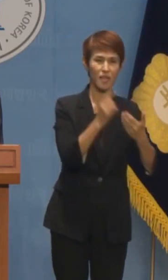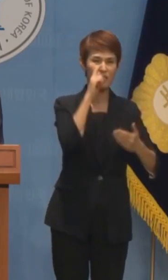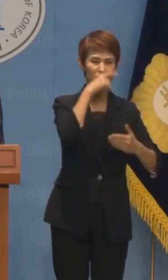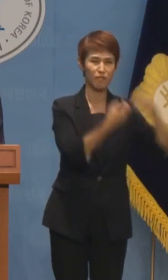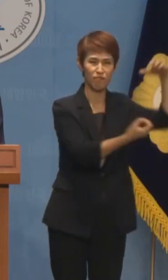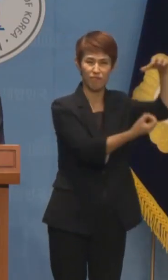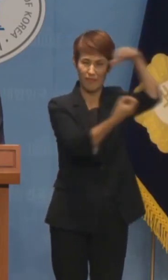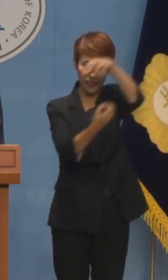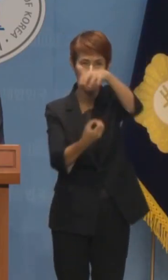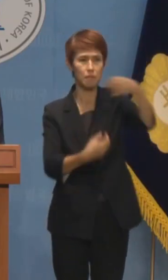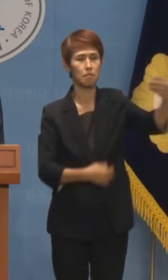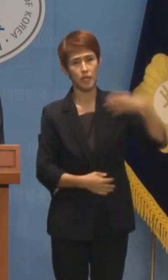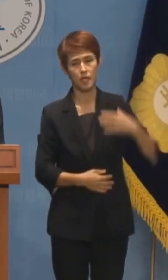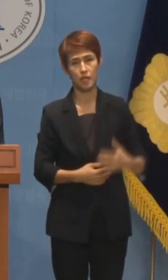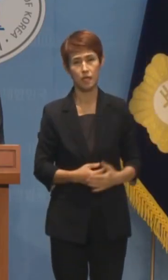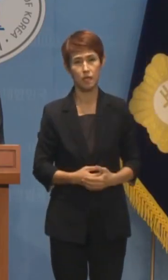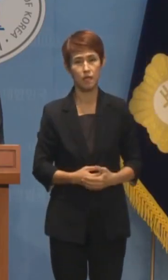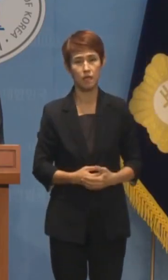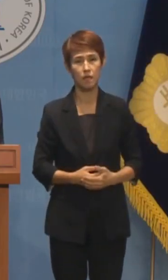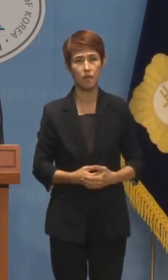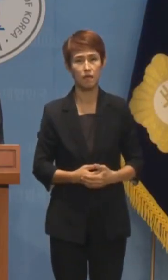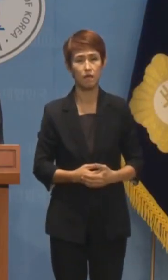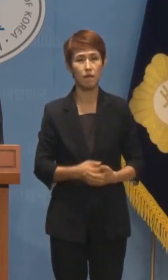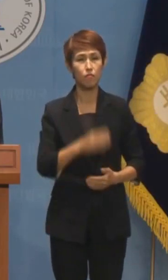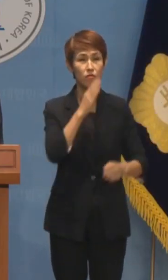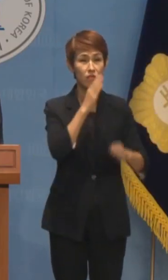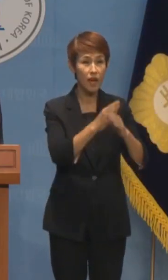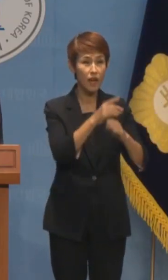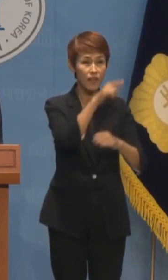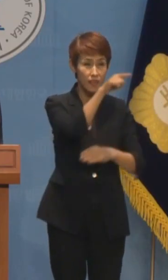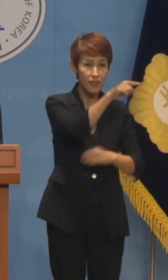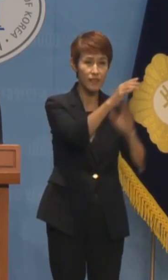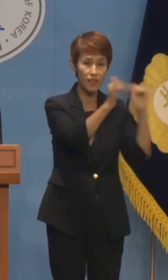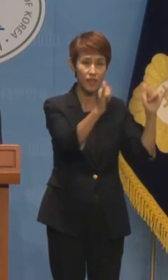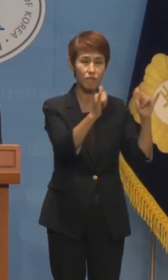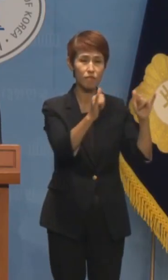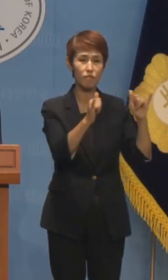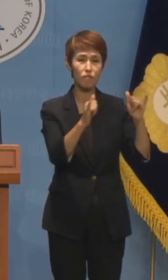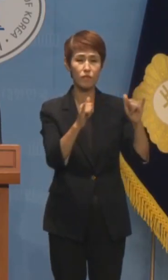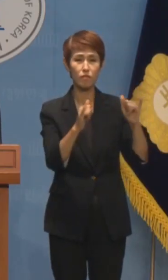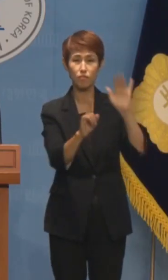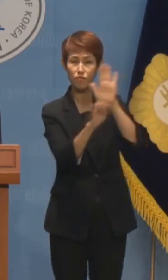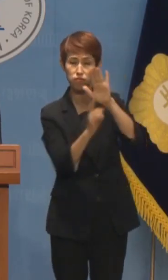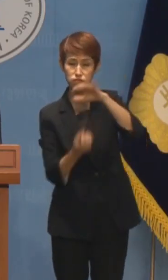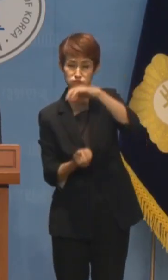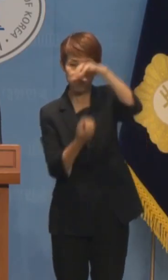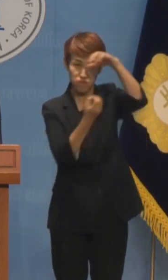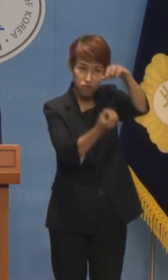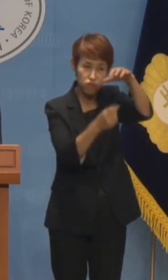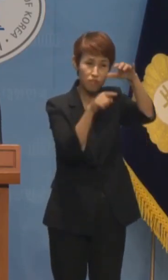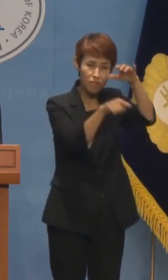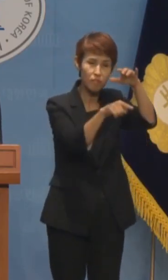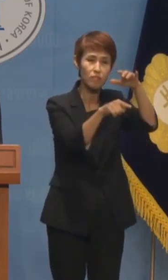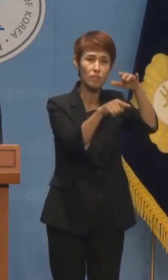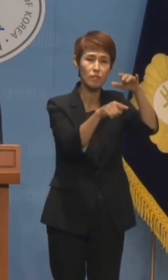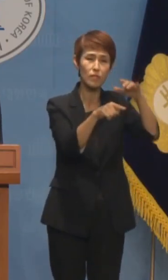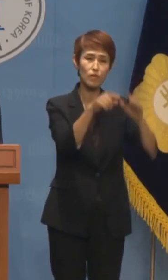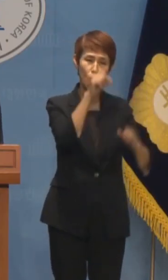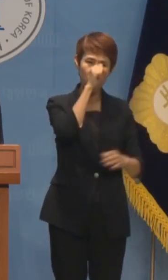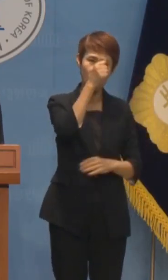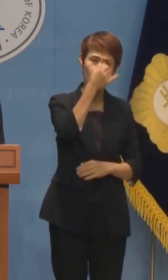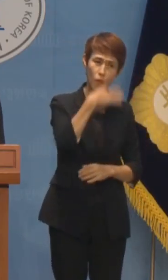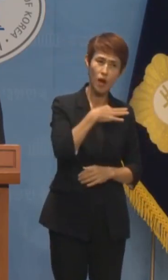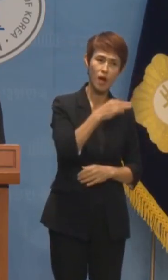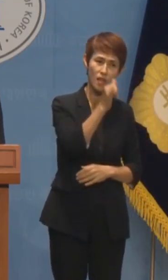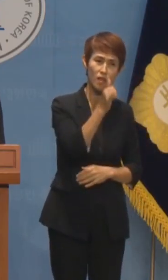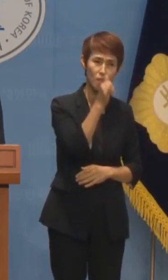합니다. 대북 전단이 북쪽 사람에게 어떤 효과, 긍정적인 효과를 끼칠 수 있는지는 알 수가